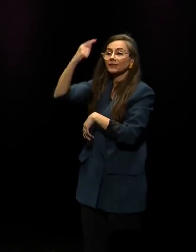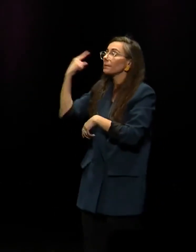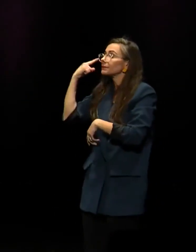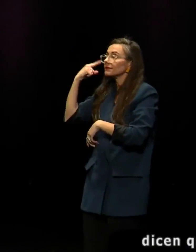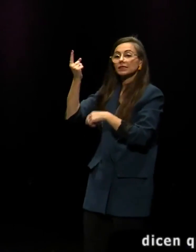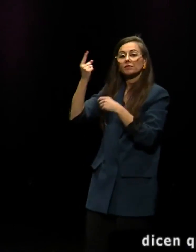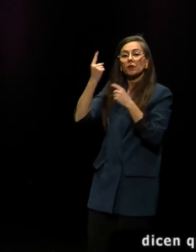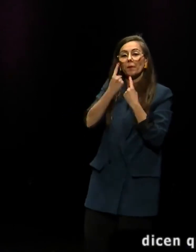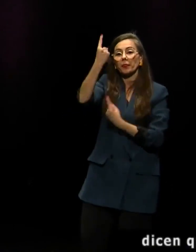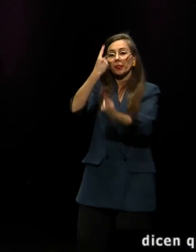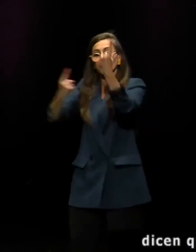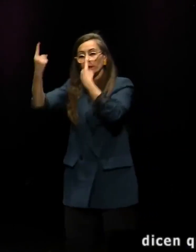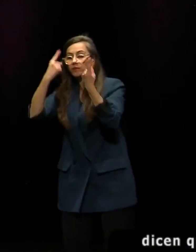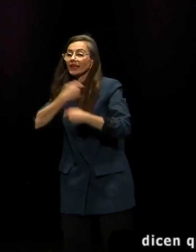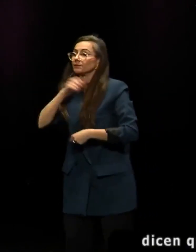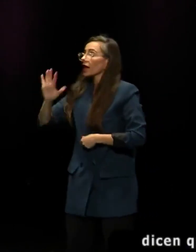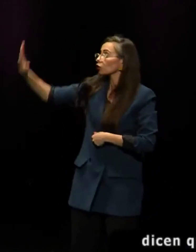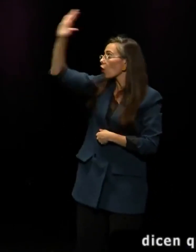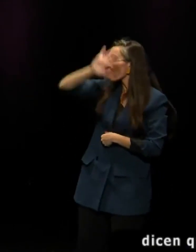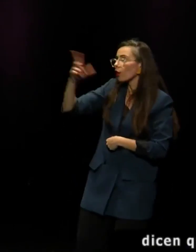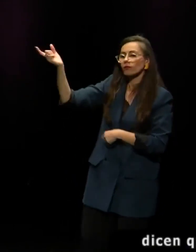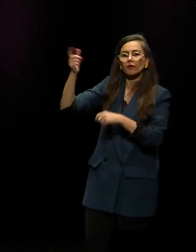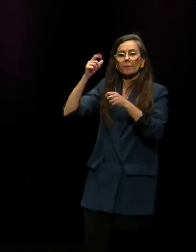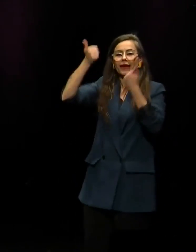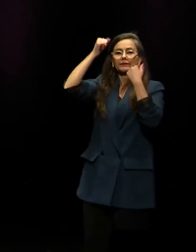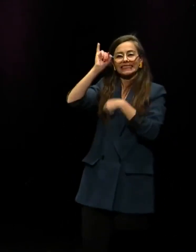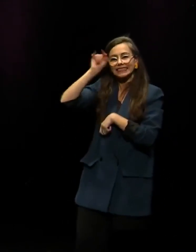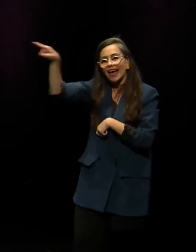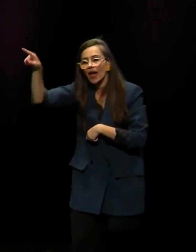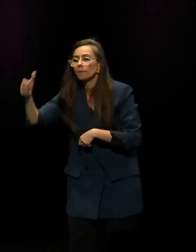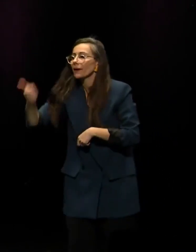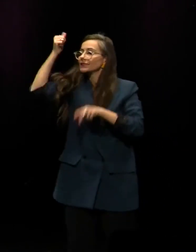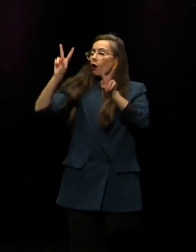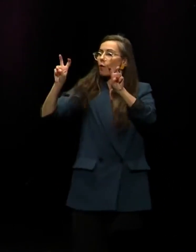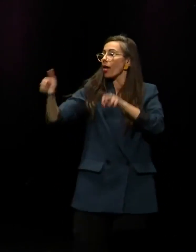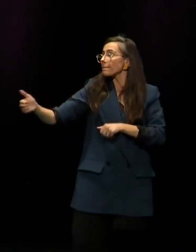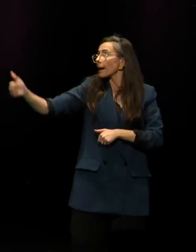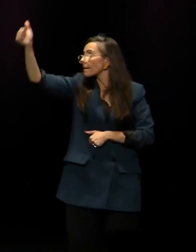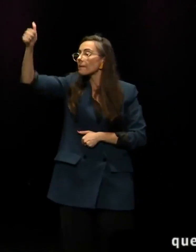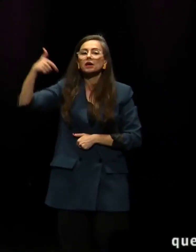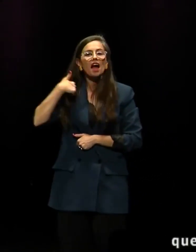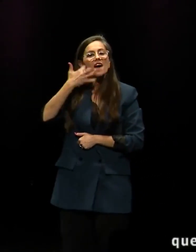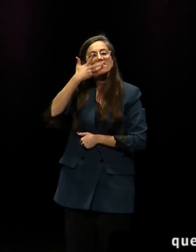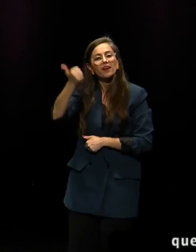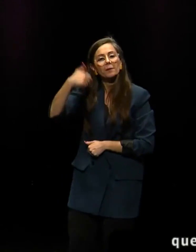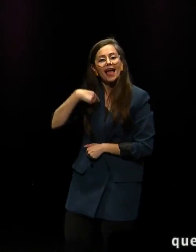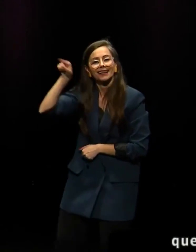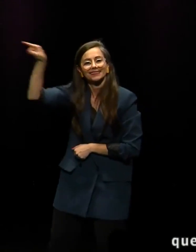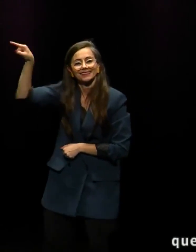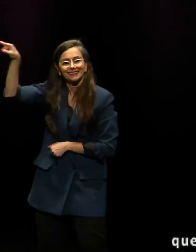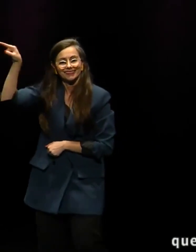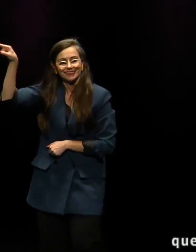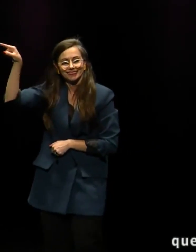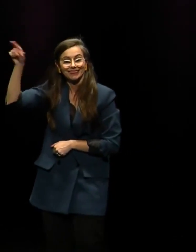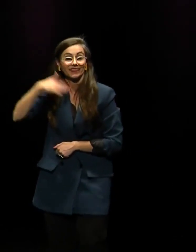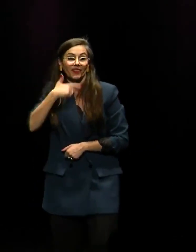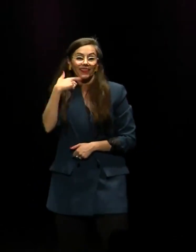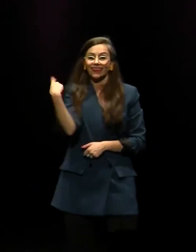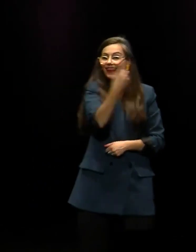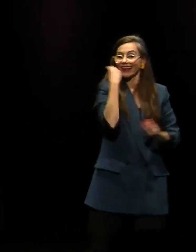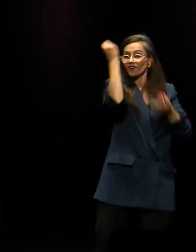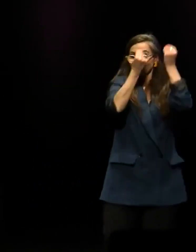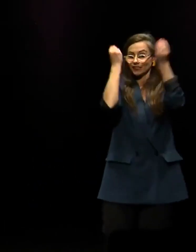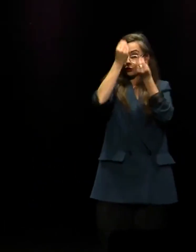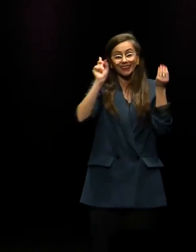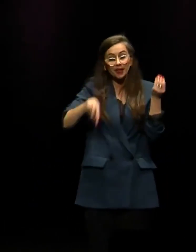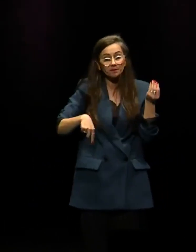identificado como sí me siento con la CJS. ¿Por qué? Pues porque me siento más cercano a ellos,